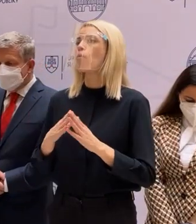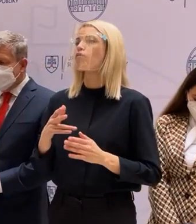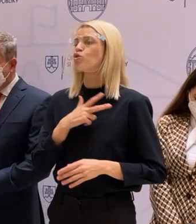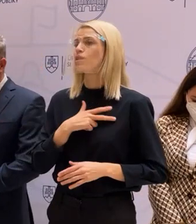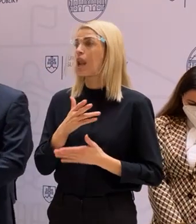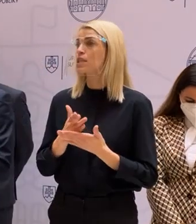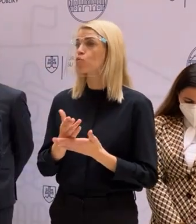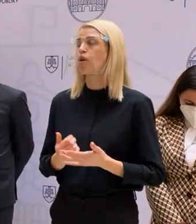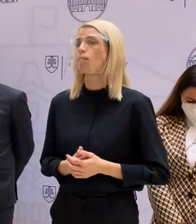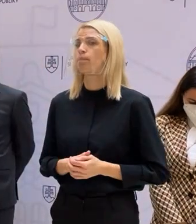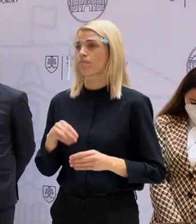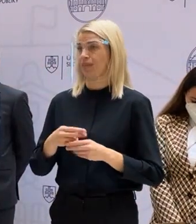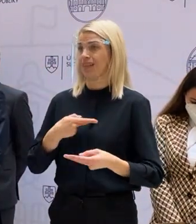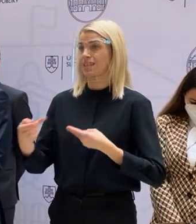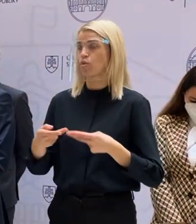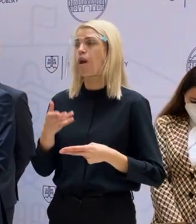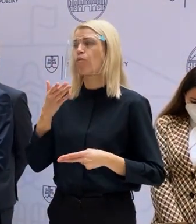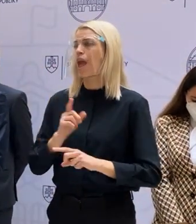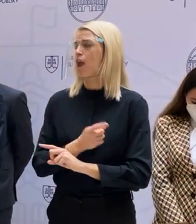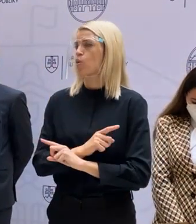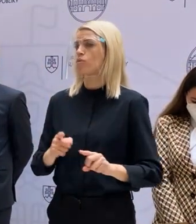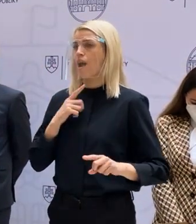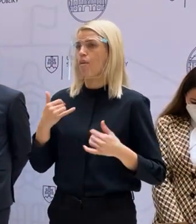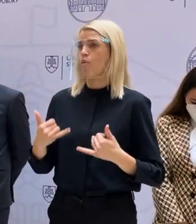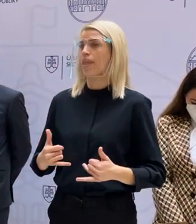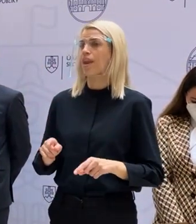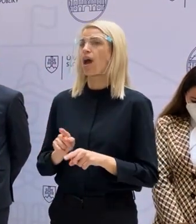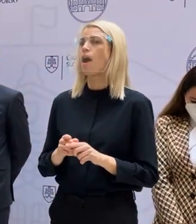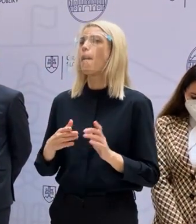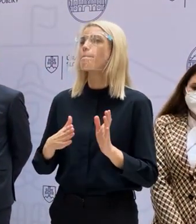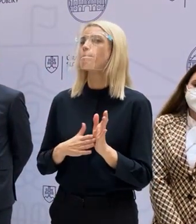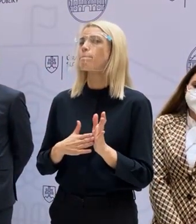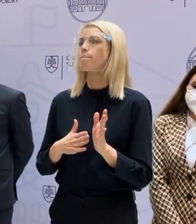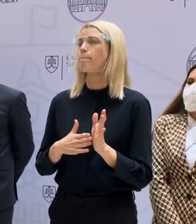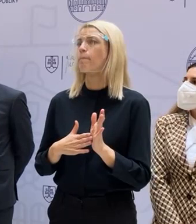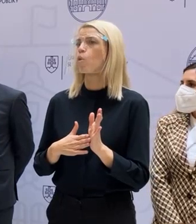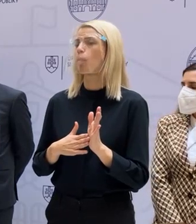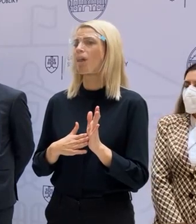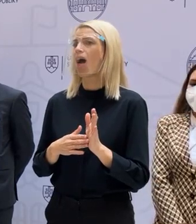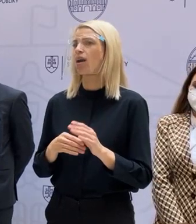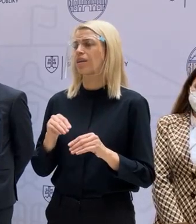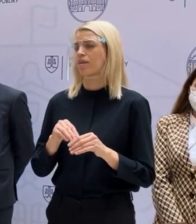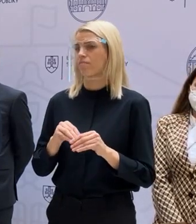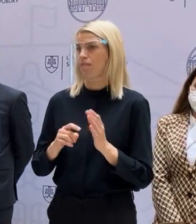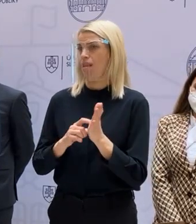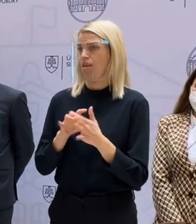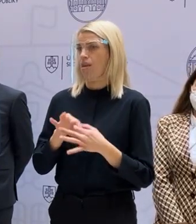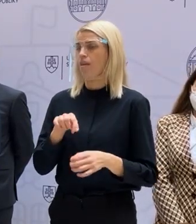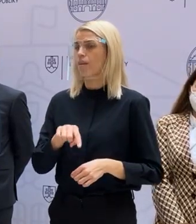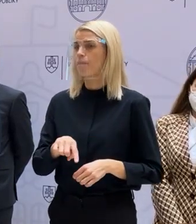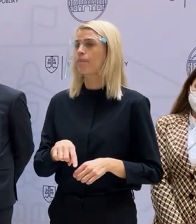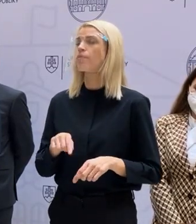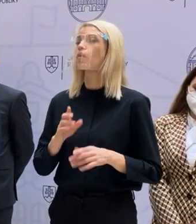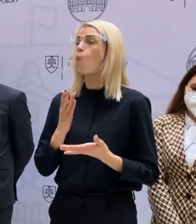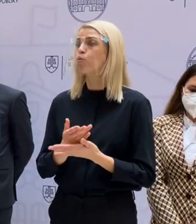pacientovi. Tá distribúcia bude rôznymi kanálmi, tak ako je teraz pri tom lieke Molnupiravir, o ktorom bola reč, to znamená Legevrio. Už